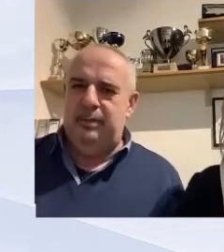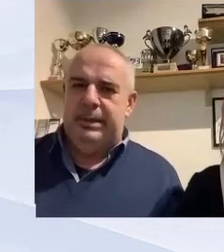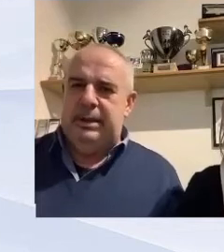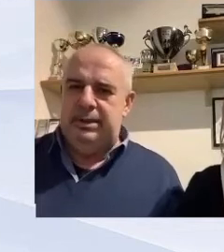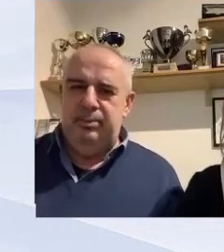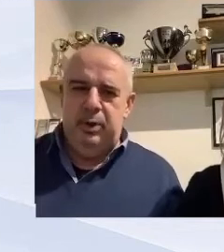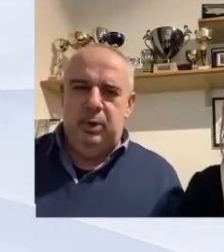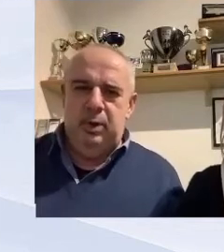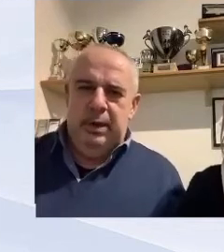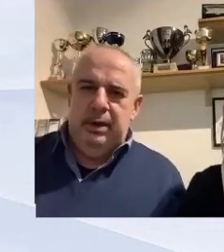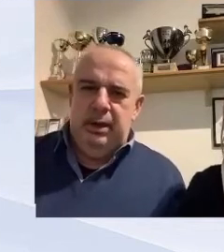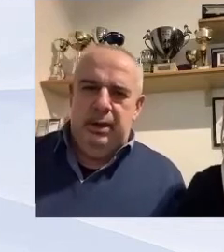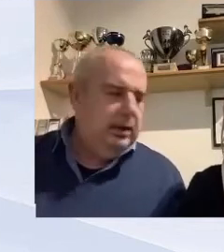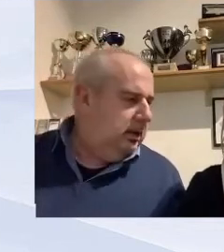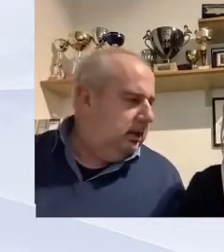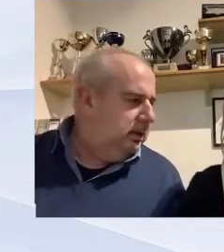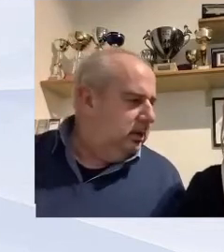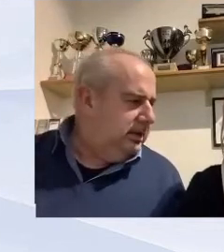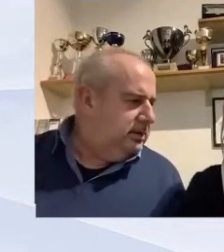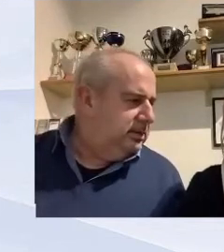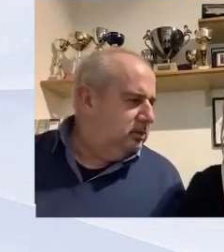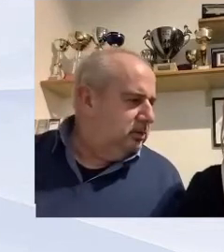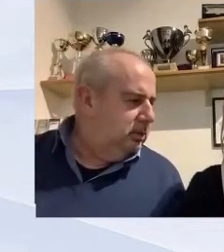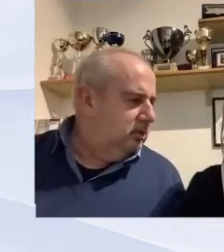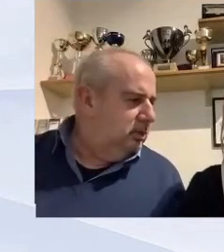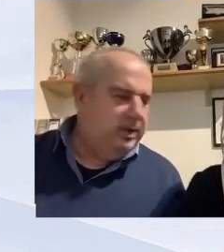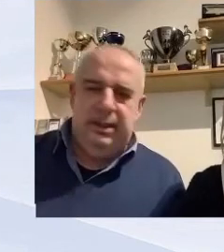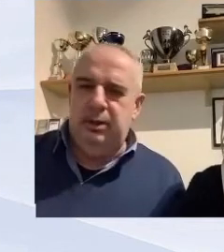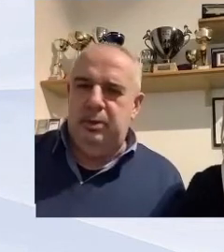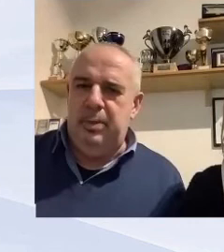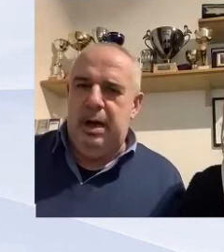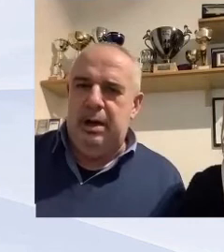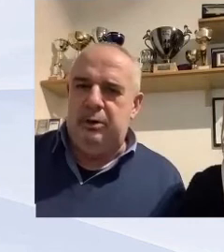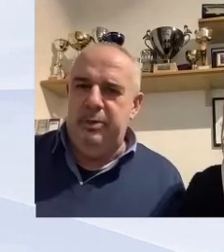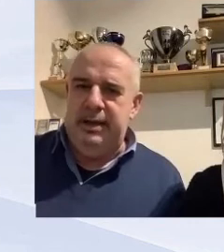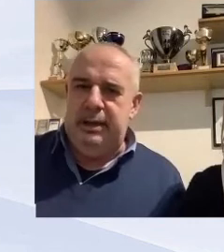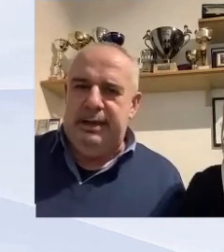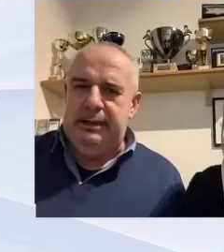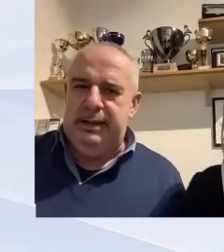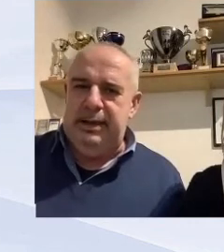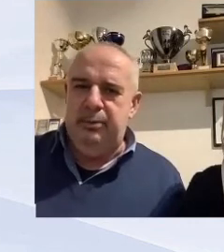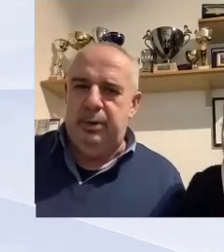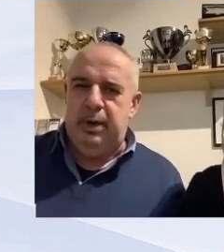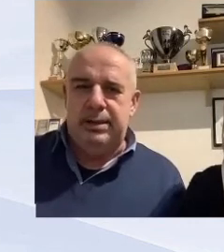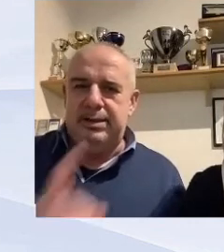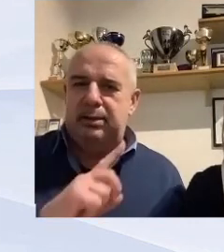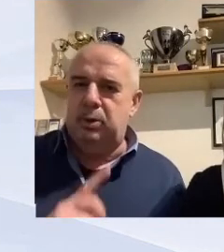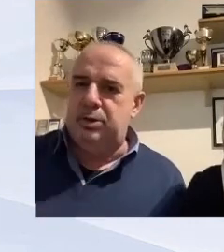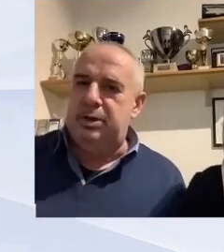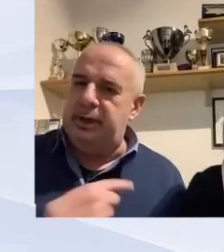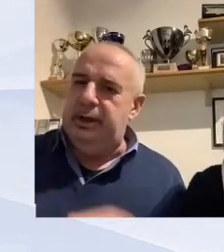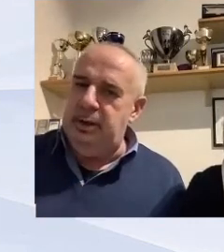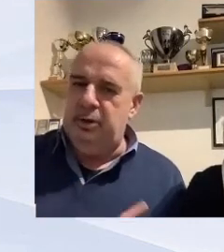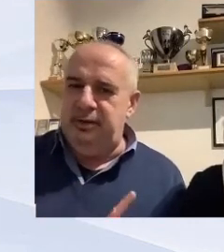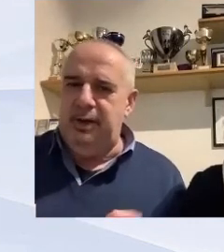mimavo. Ad esempio a New Orleans uno mi ha detto: ma com'era lì il tempo? Anzi, è stato